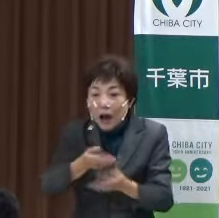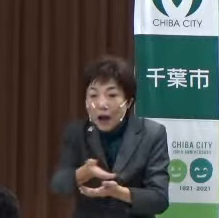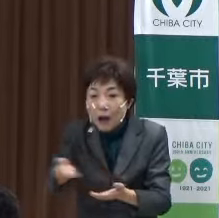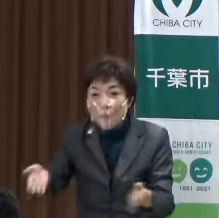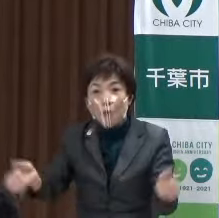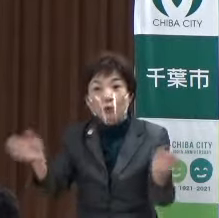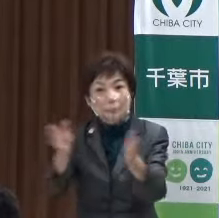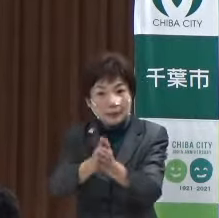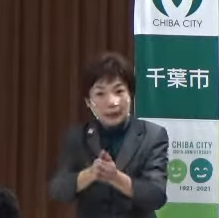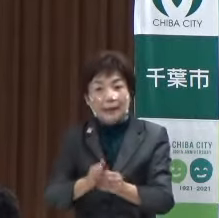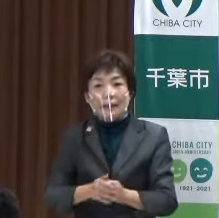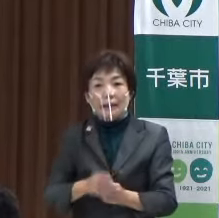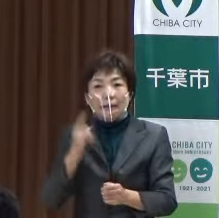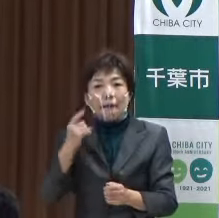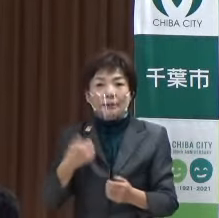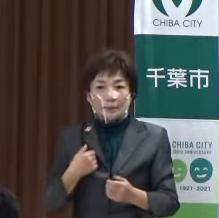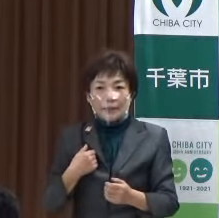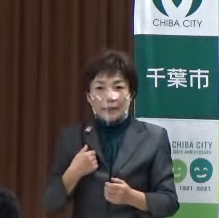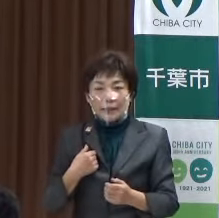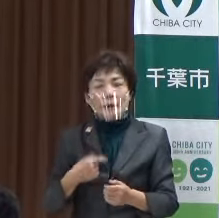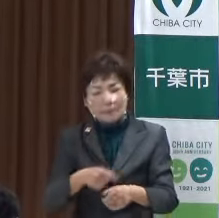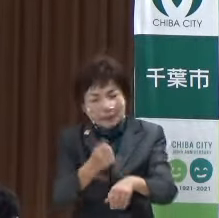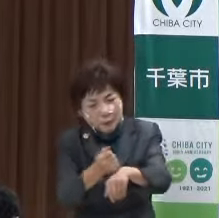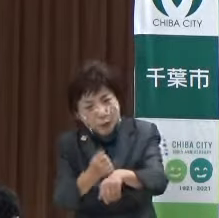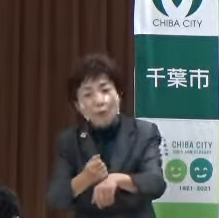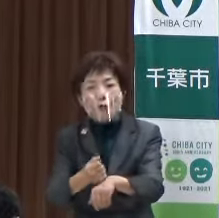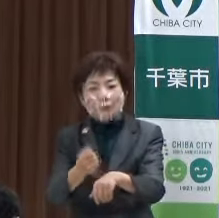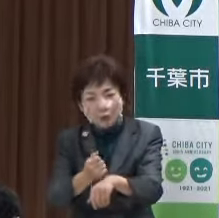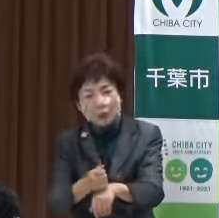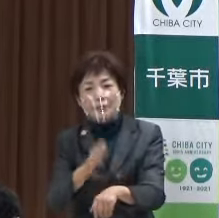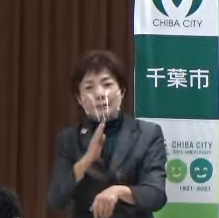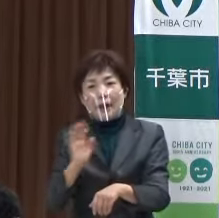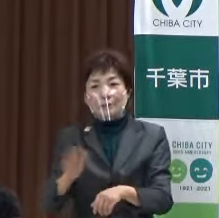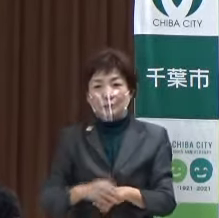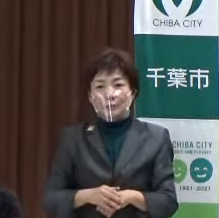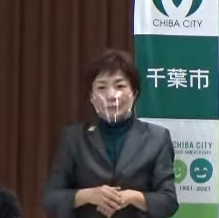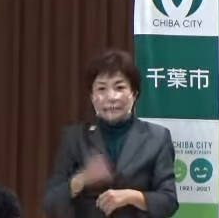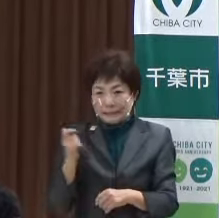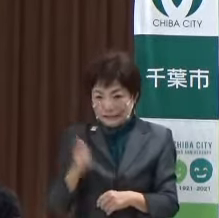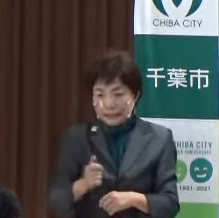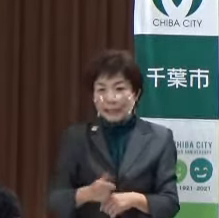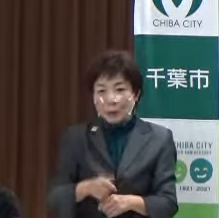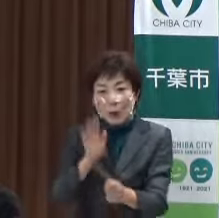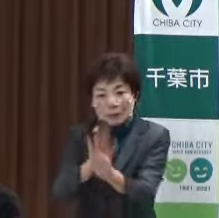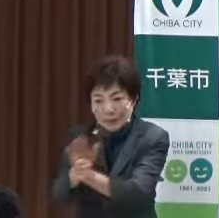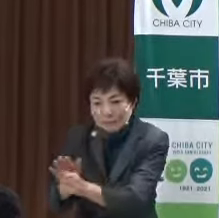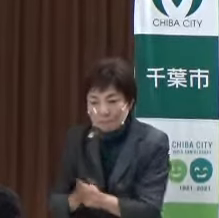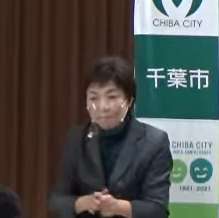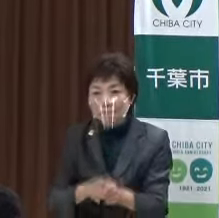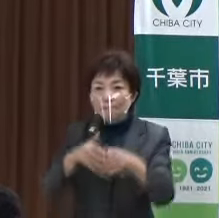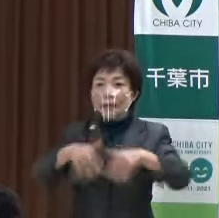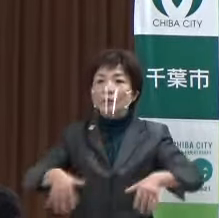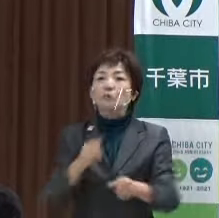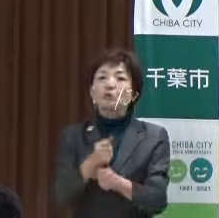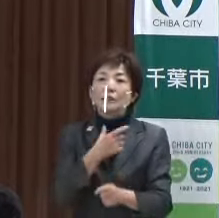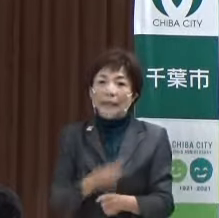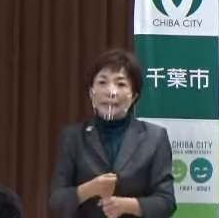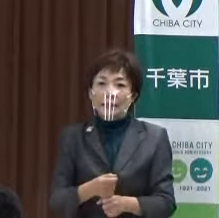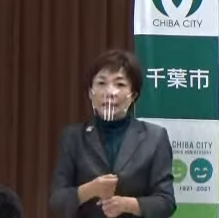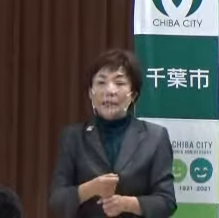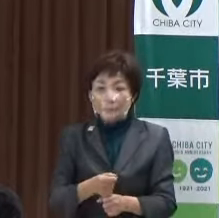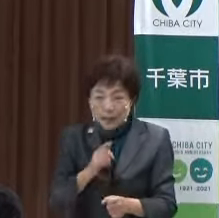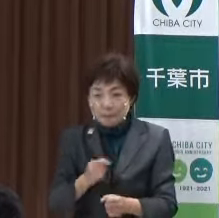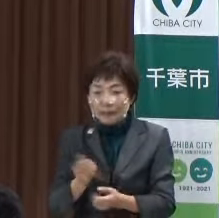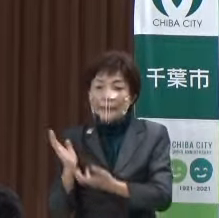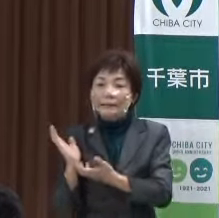めて、ご苦労されている方々がたくさんいますので、しっかり支援をしていきたい、もしくは、デリ